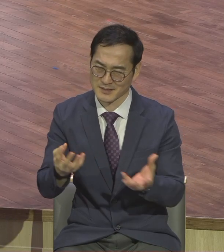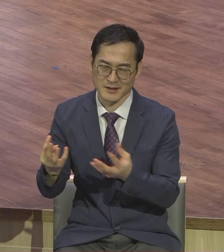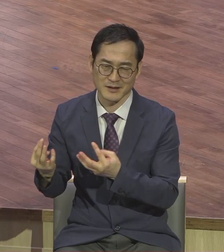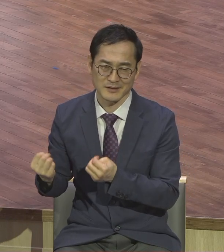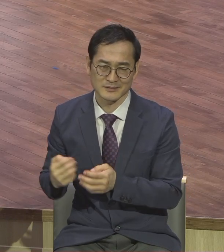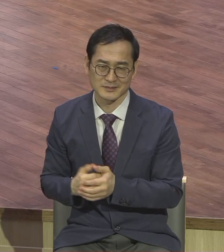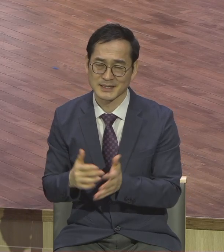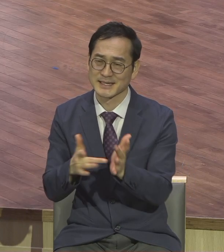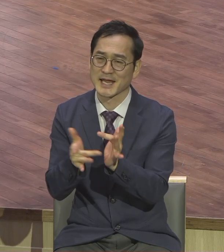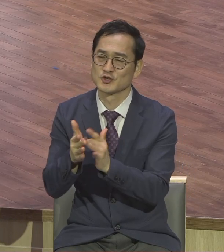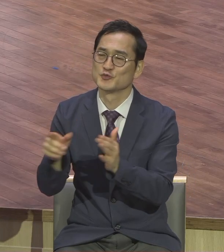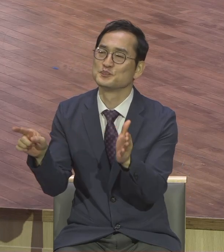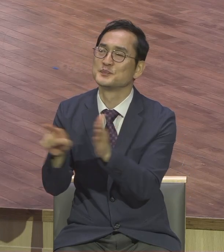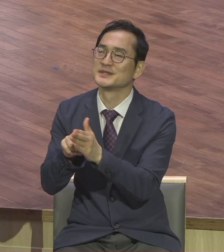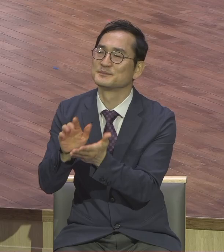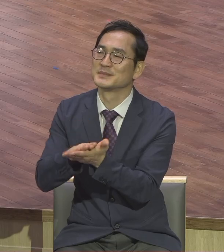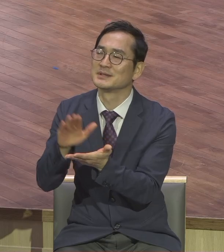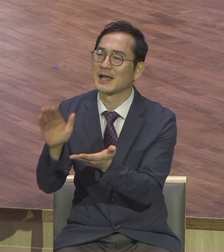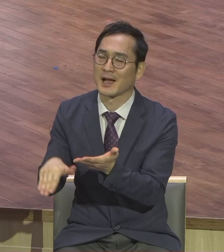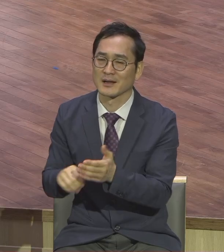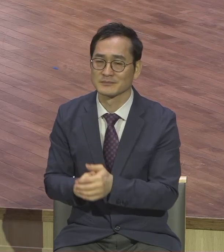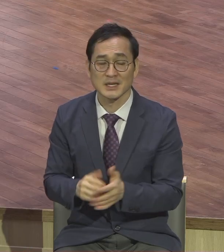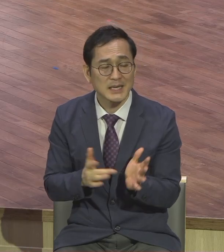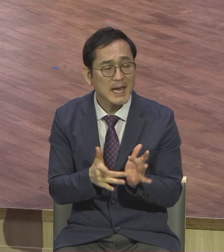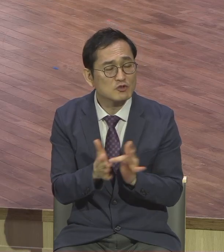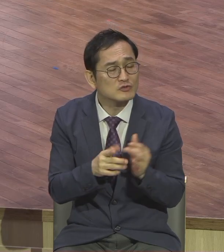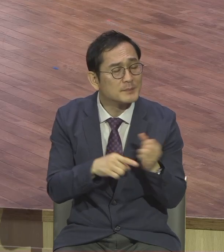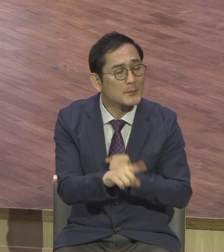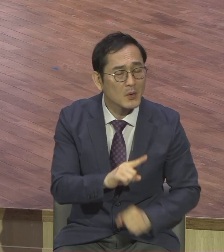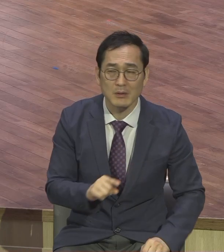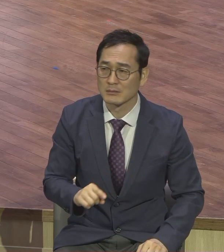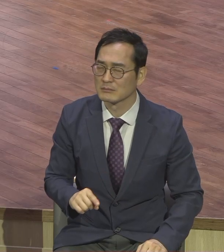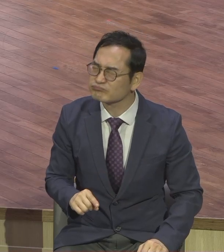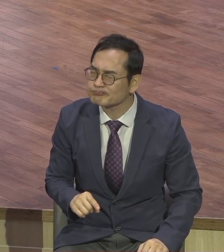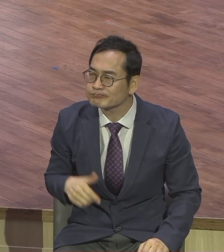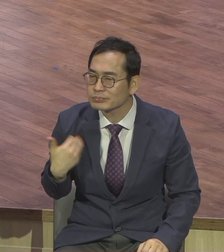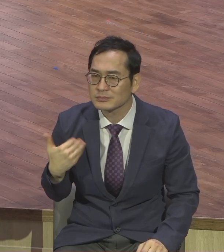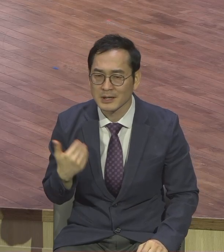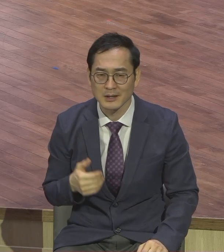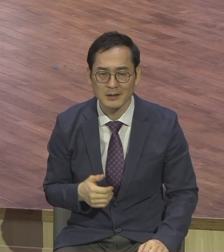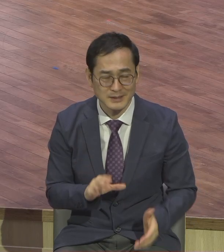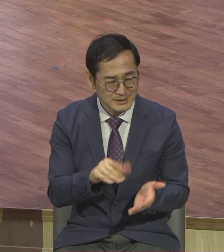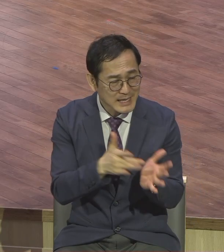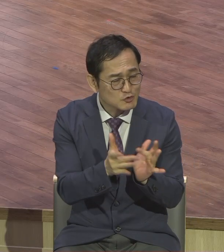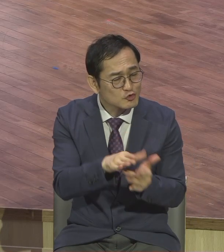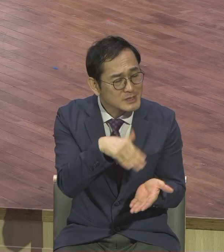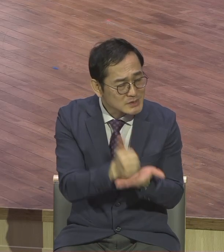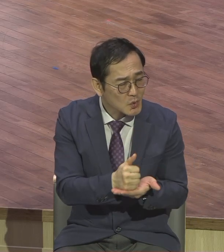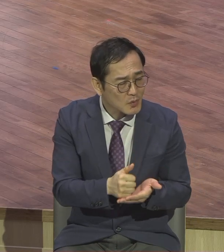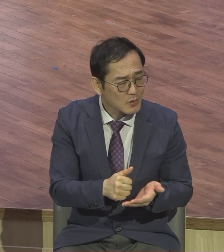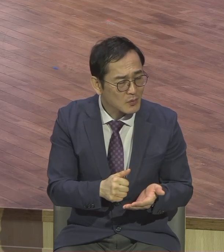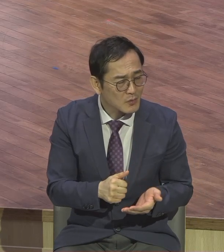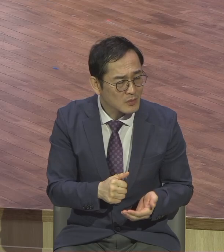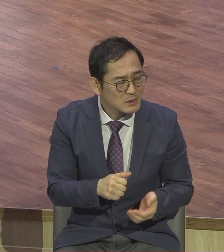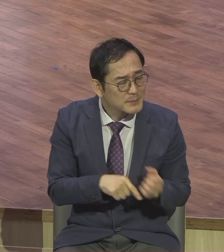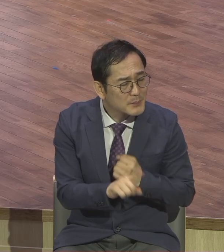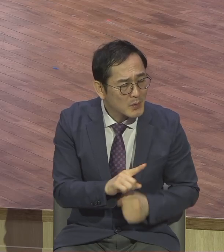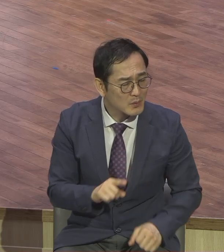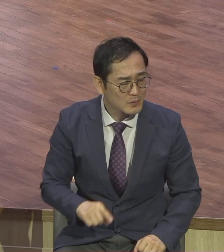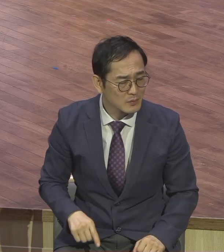예수를 믿는다 하면서 예수의 뜻도 몰라. 예수 그리스도 그리스도 뜻도 몰라. 12가지 영적 문제 몰라요.